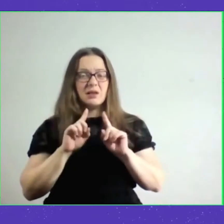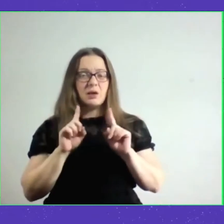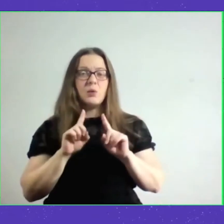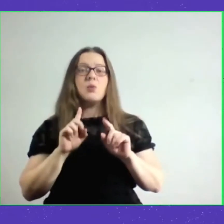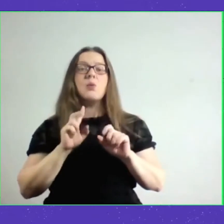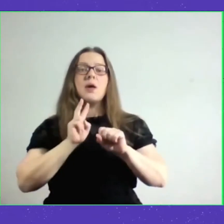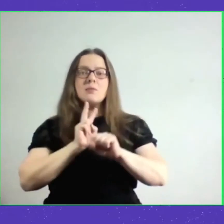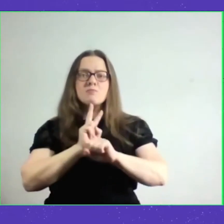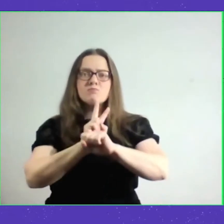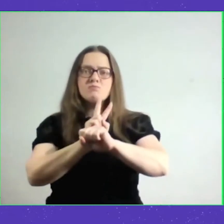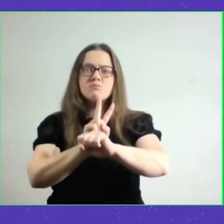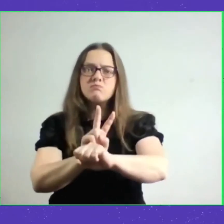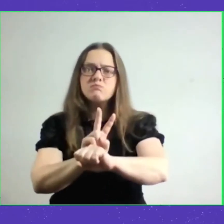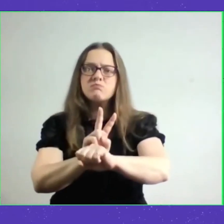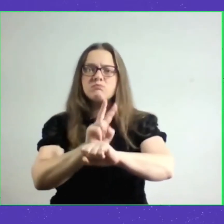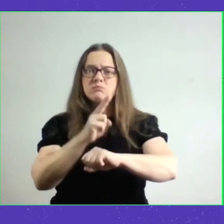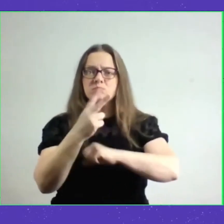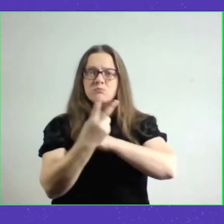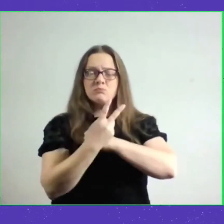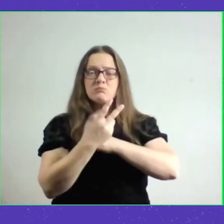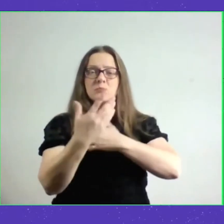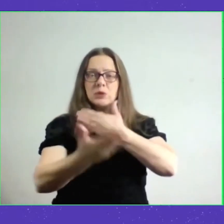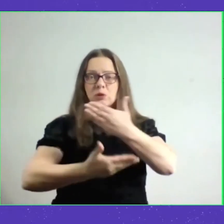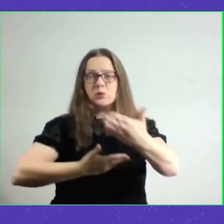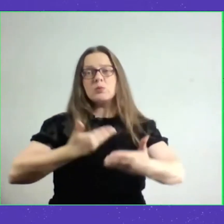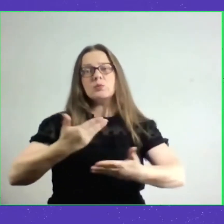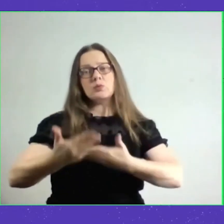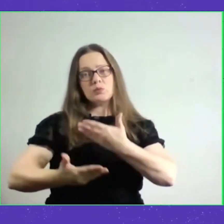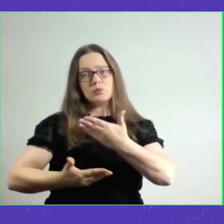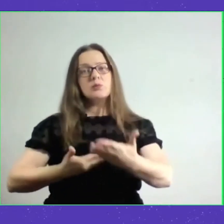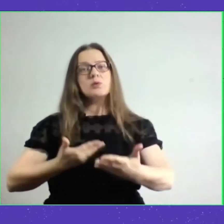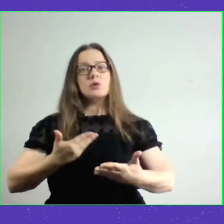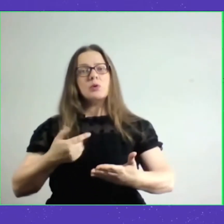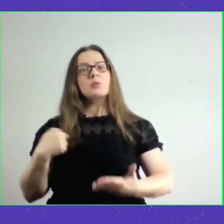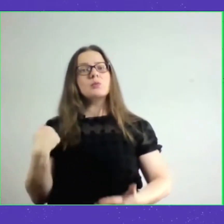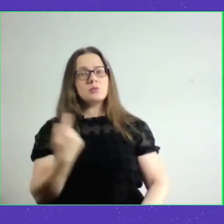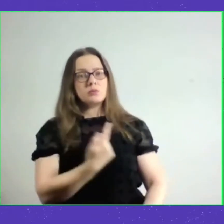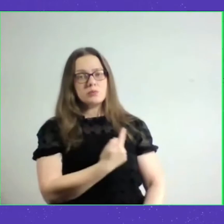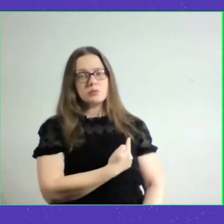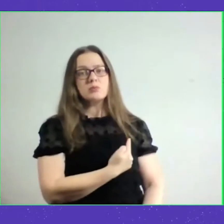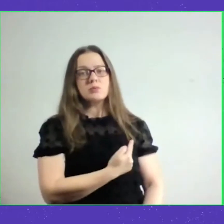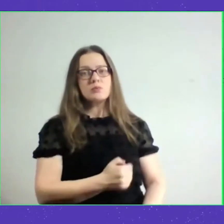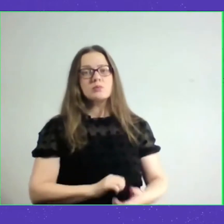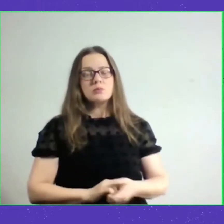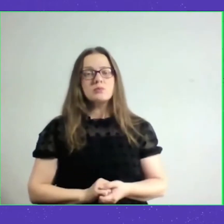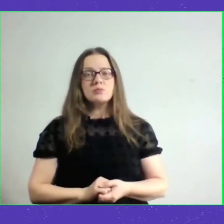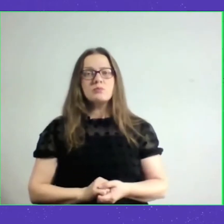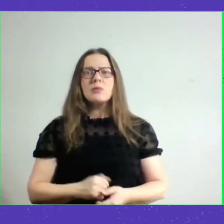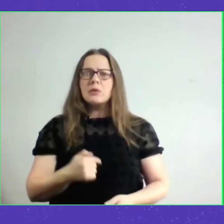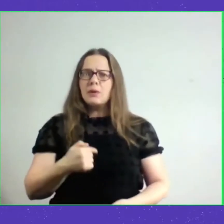É uma comunhão de ajuda para todos nós. Inclusive para mim mesmo.